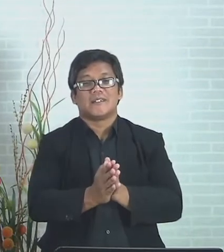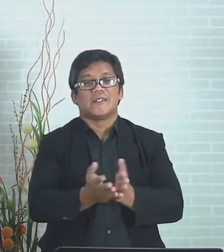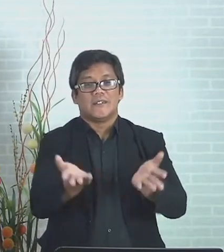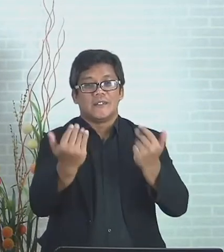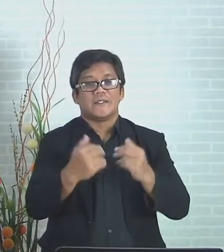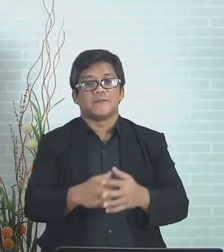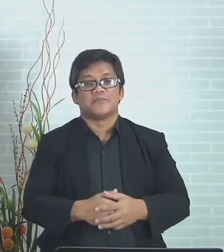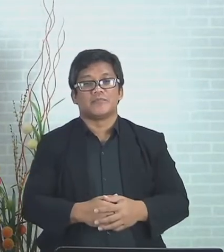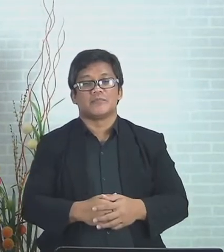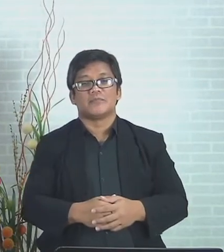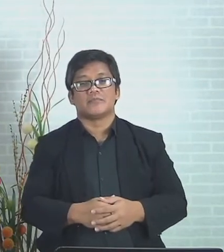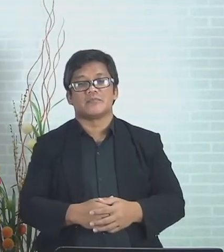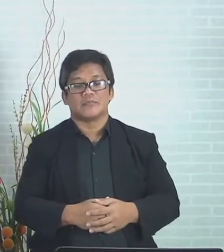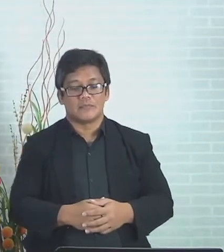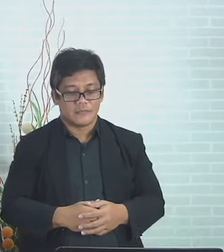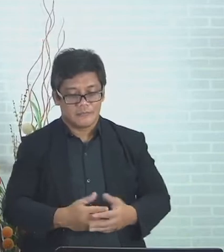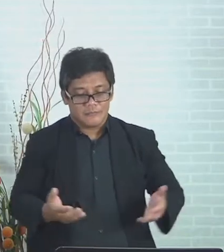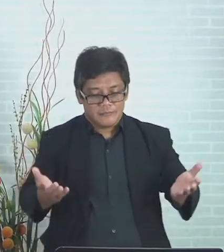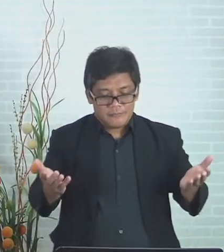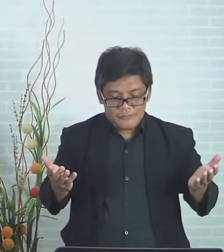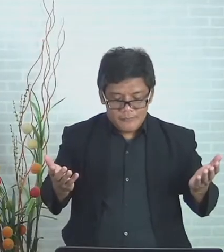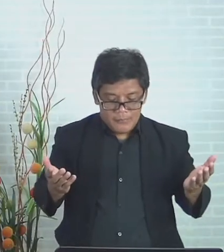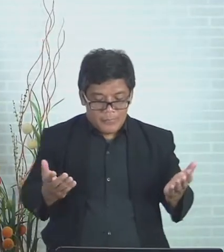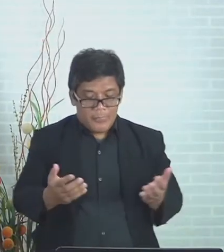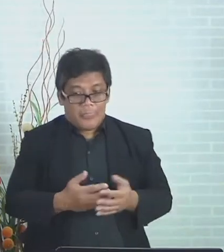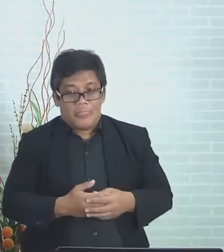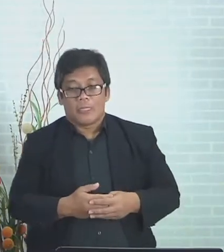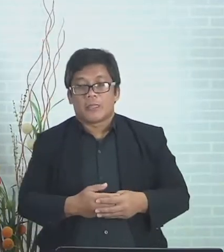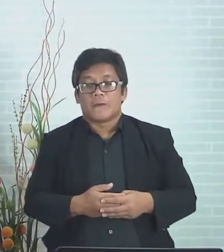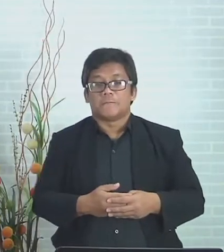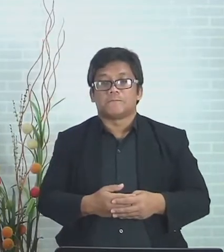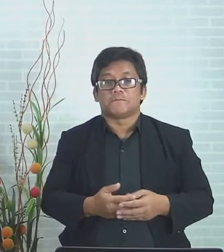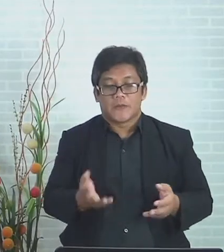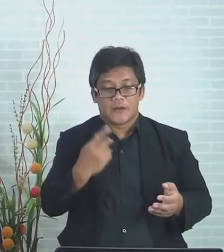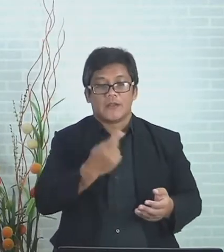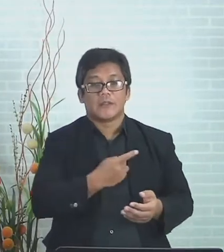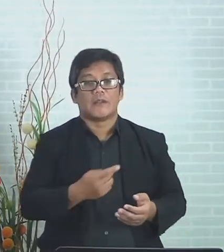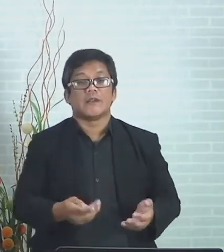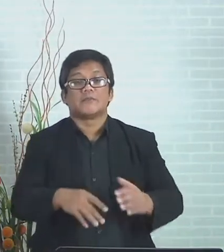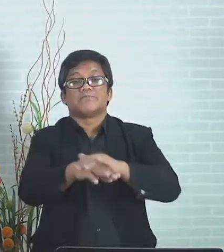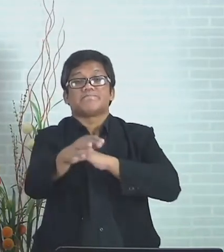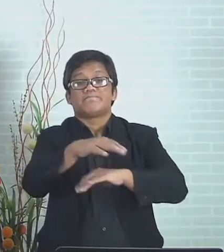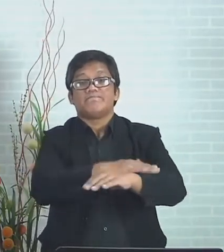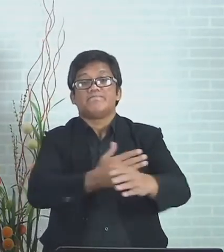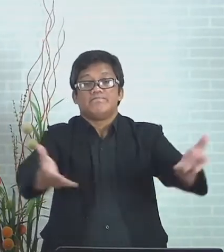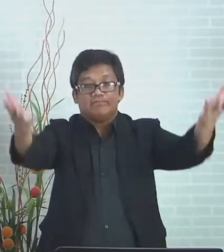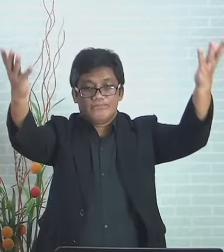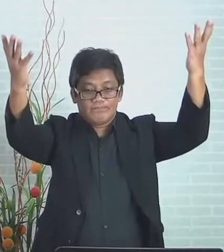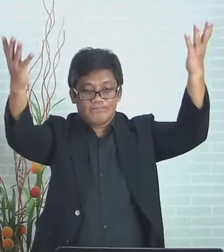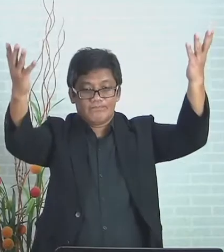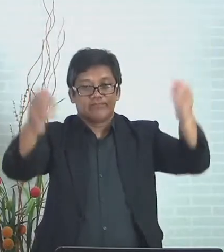Mari kita akan mengakhiri seluruh ibadah kita pada saat ini Mari kita terima berkat Tuhan